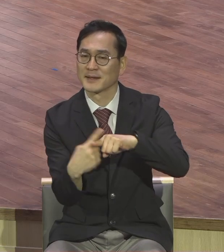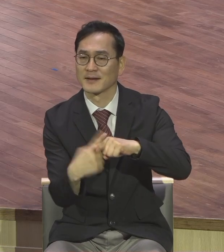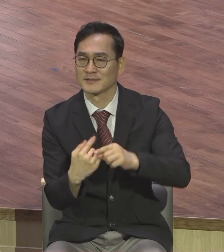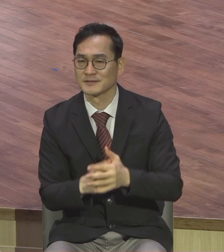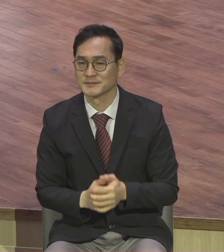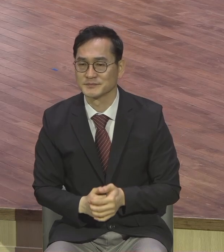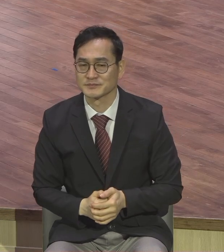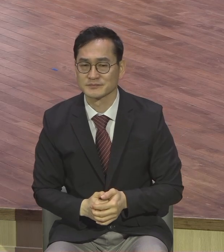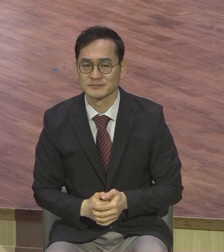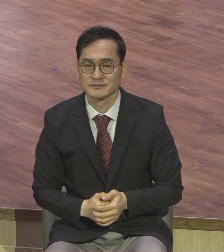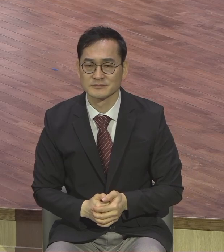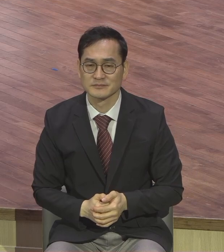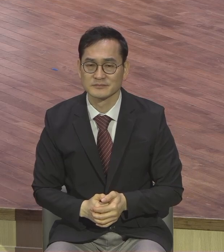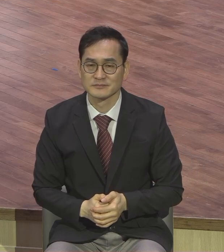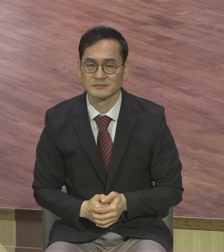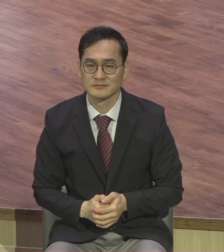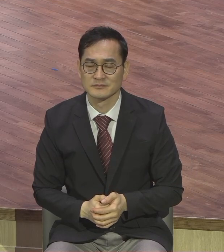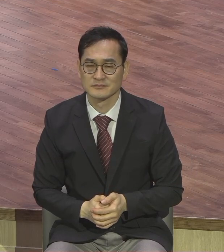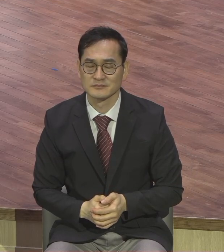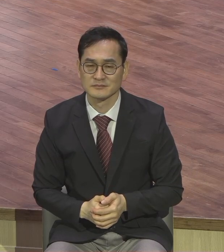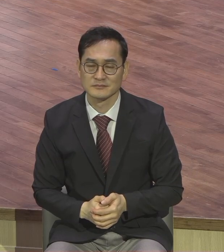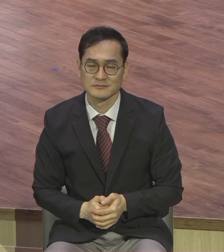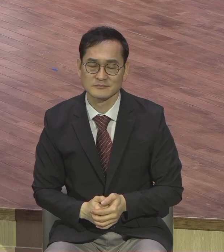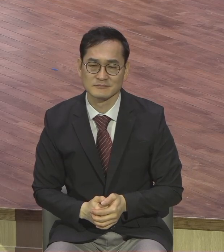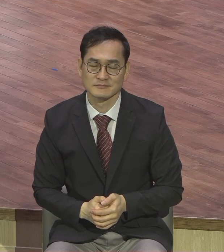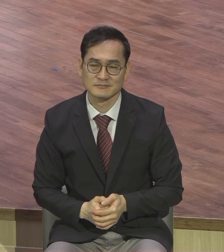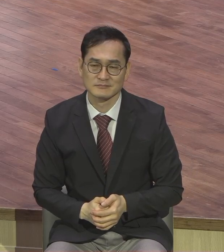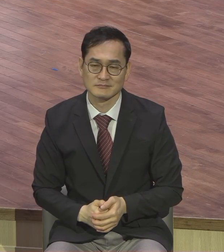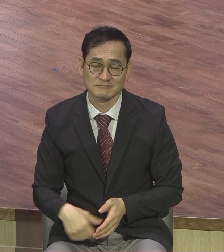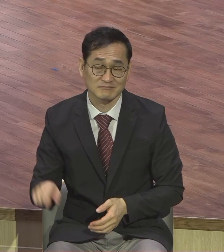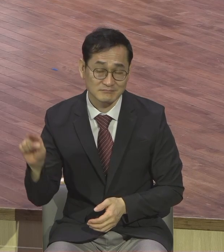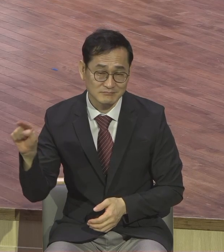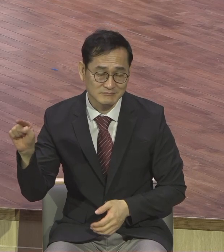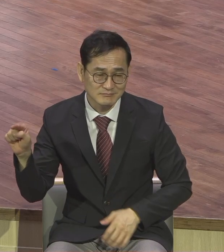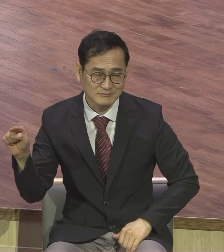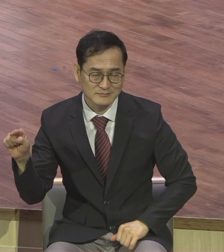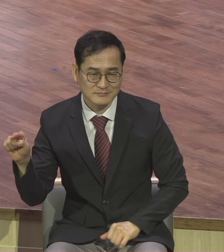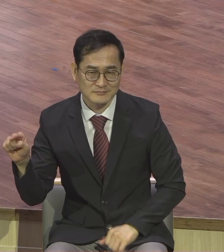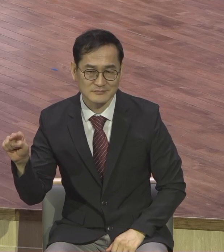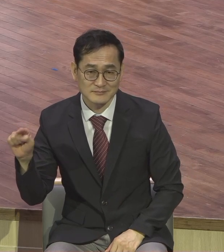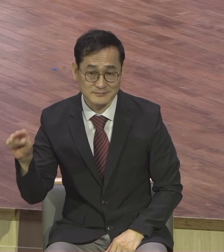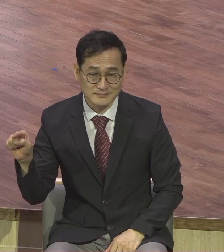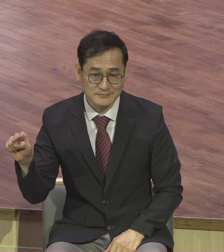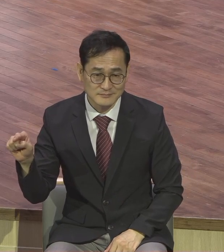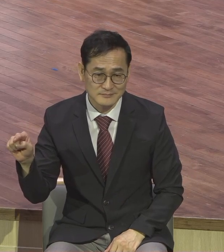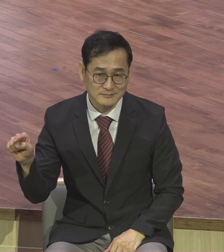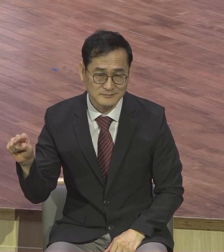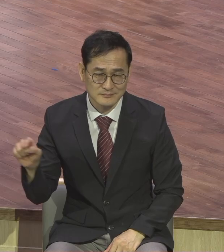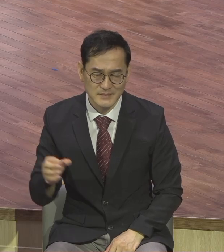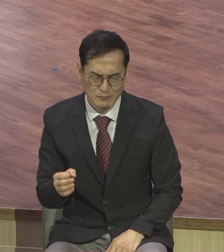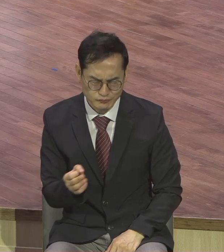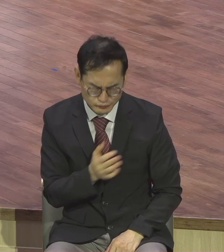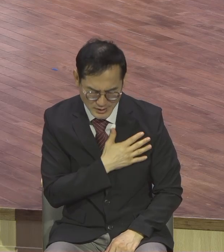공회인데 그 중에 한 분이에요. 그리고 오늘 본문에 밝혀지고 있습니다. 그는 굉장히